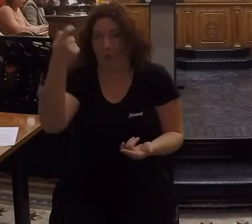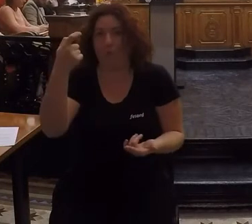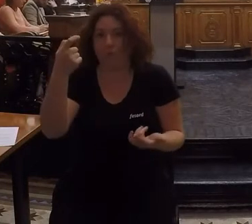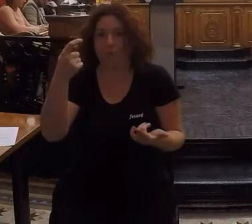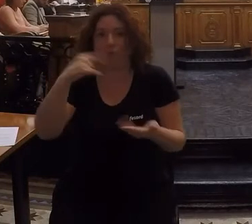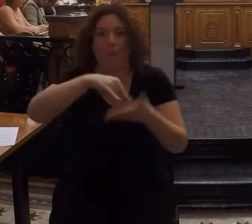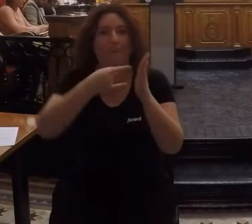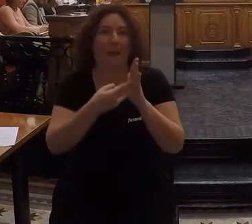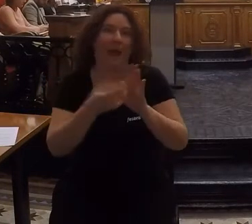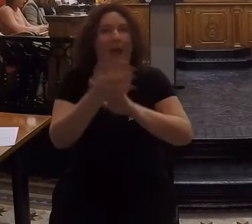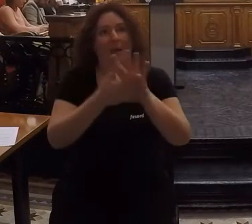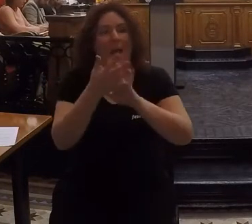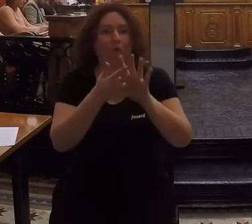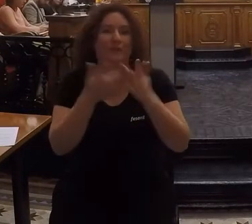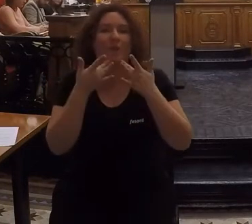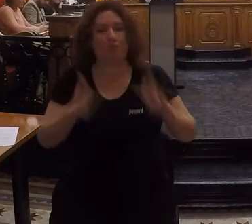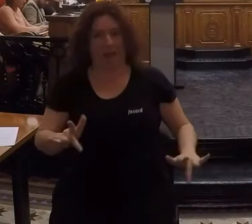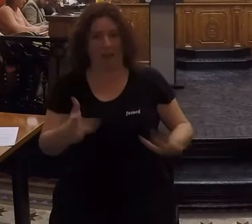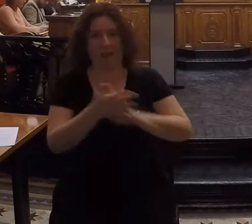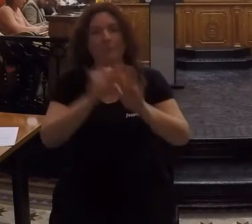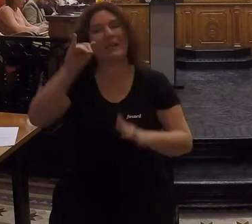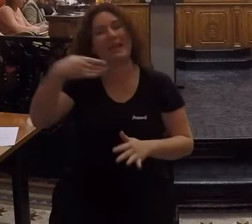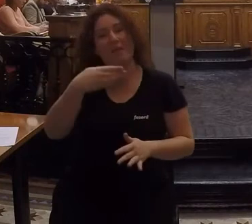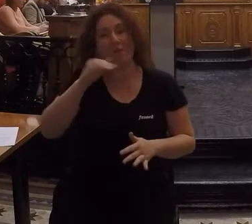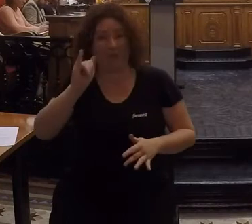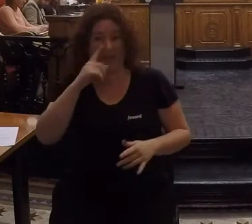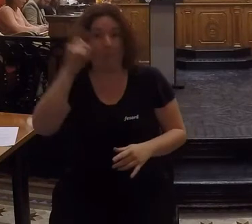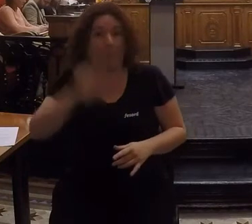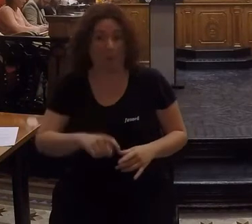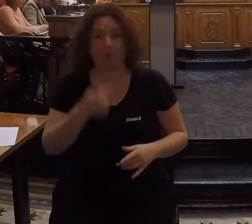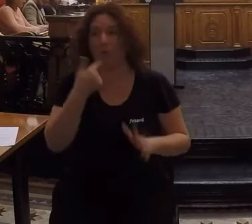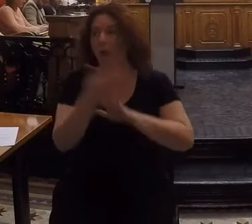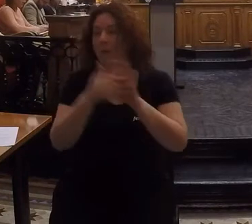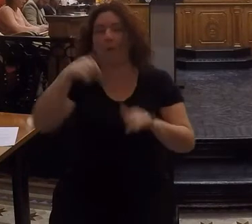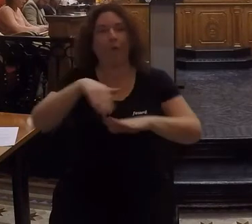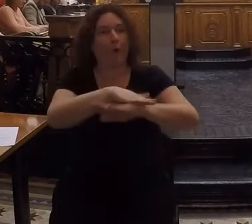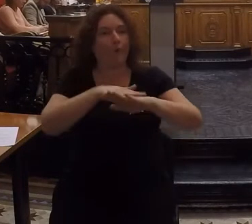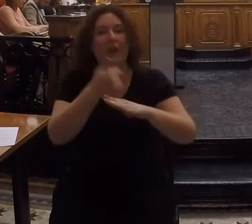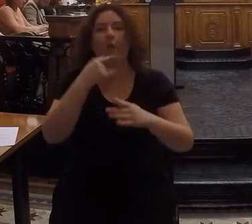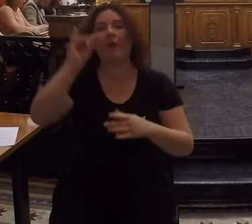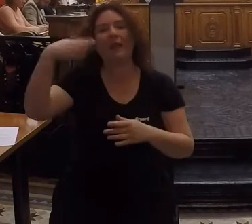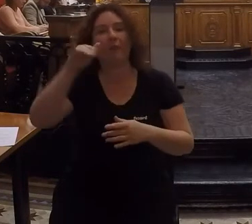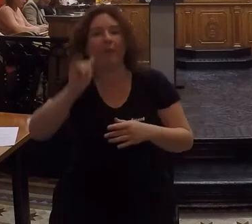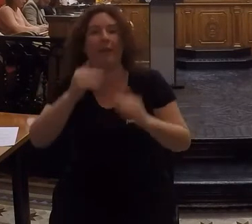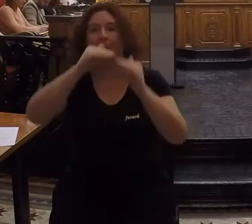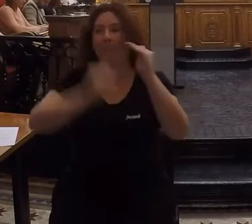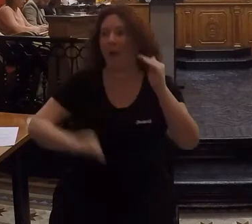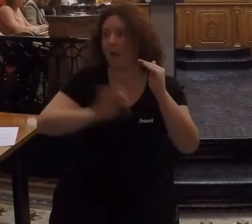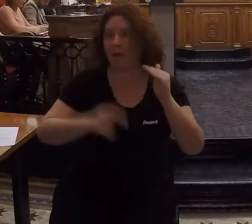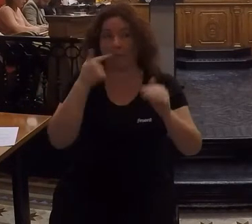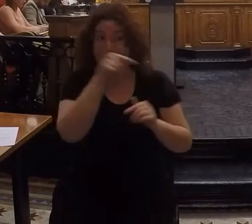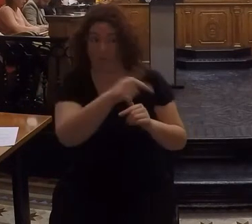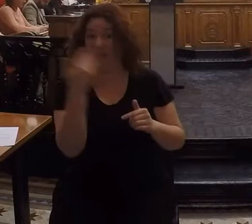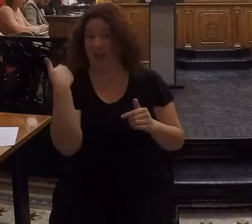seguir hablando del IBI, de seguir achacando a este equipo de gobierno que no ha bajado el IBI, cuando la realidad es que ustedes lo subieron